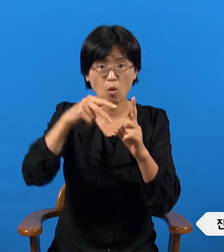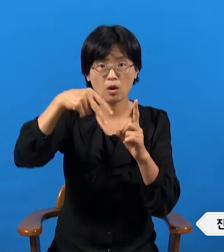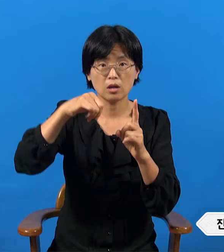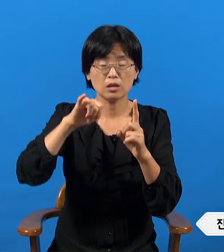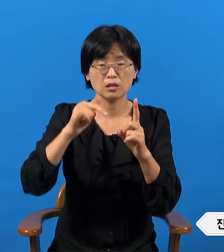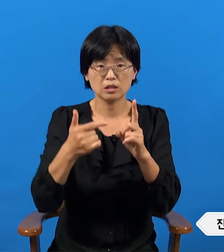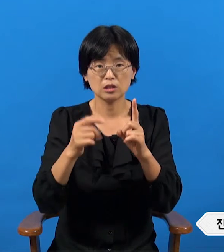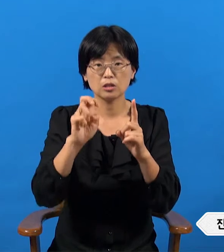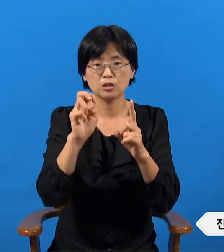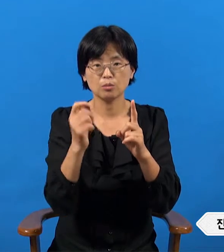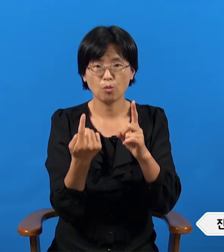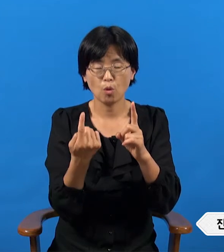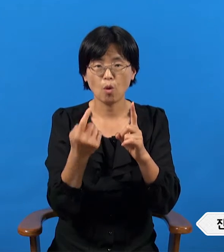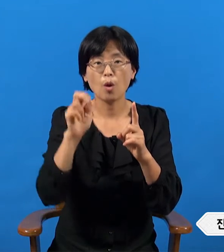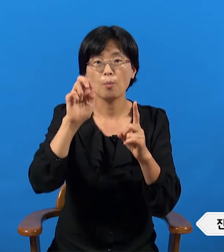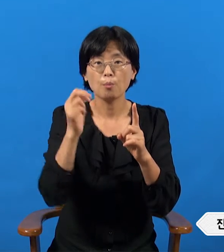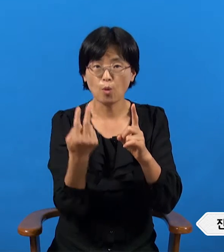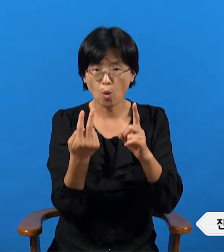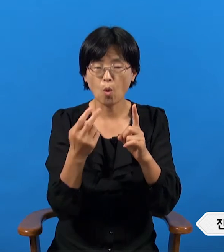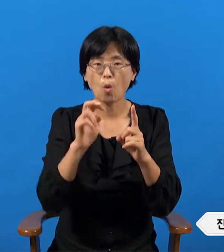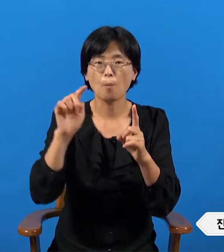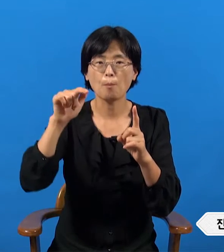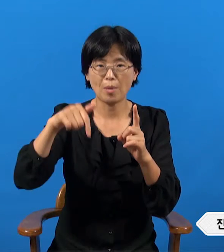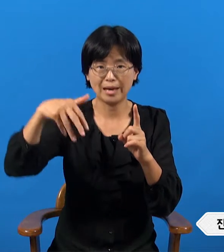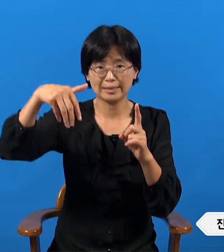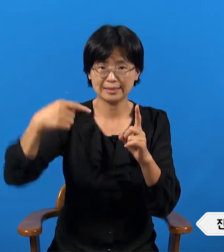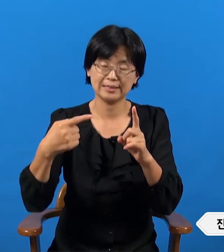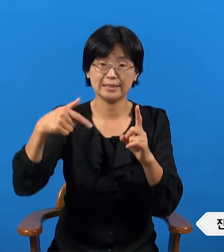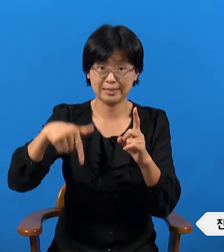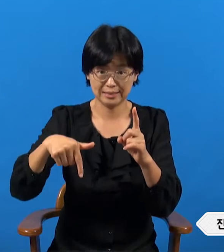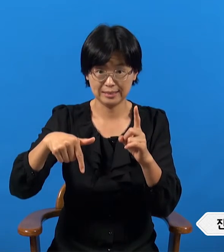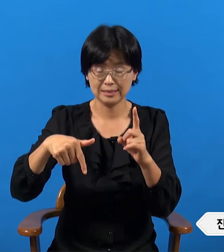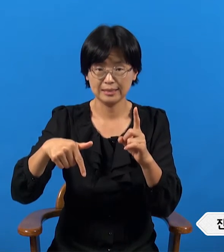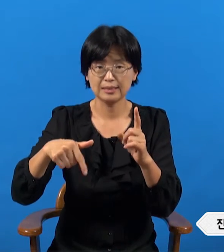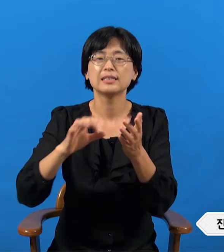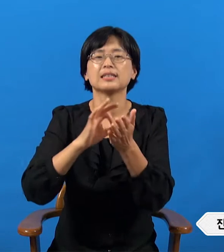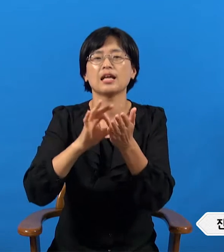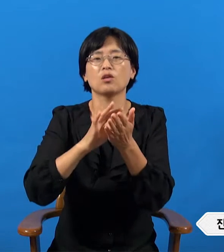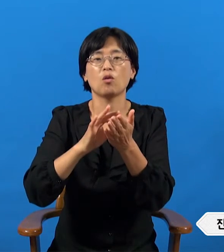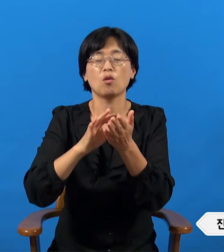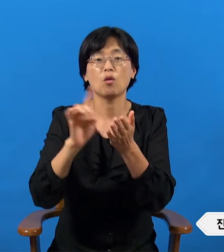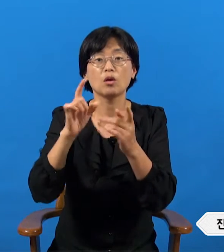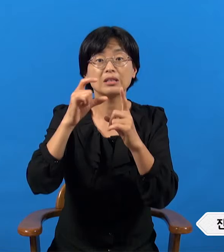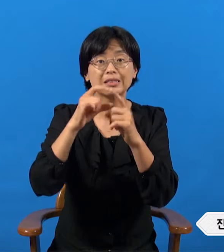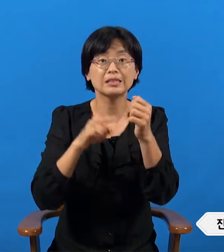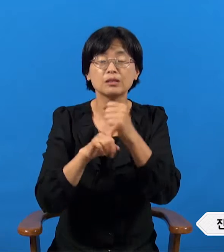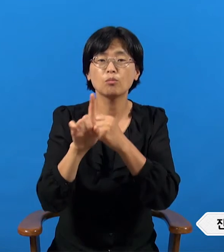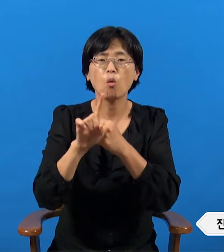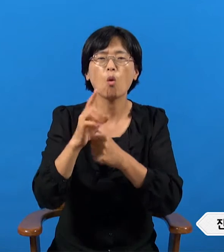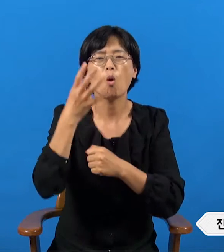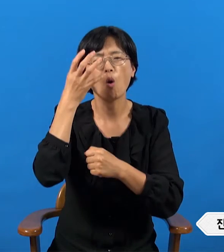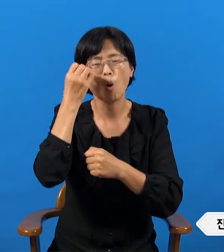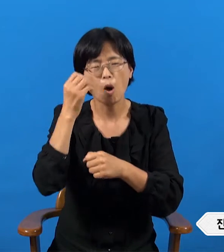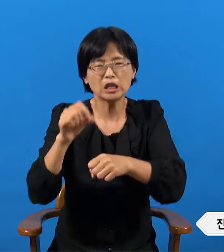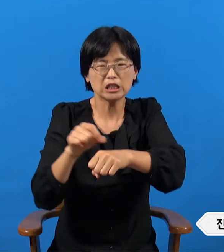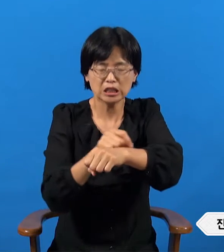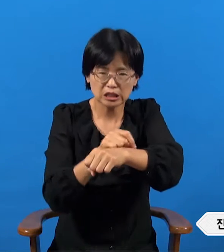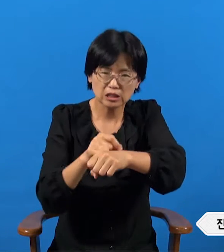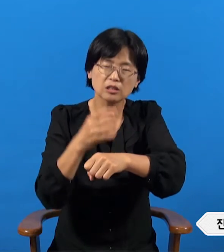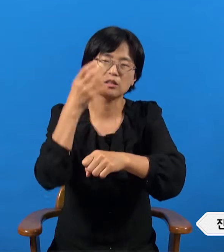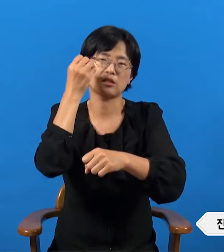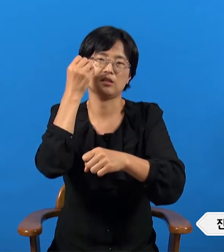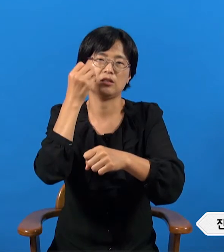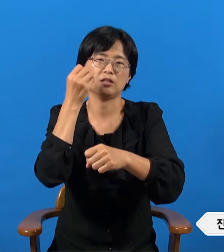신묘막측하게 지으셨다라고 고백합니다. 그렇습니다. 하나님의 형상대로 나를